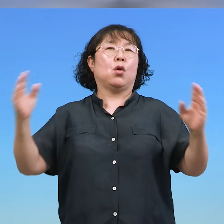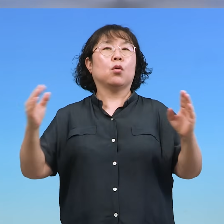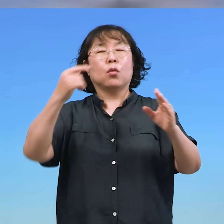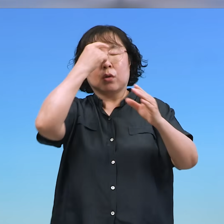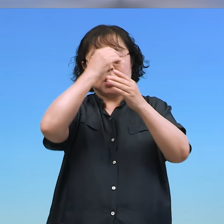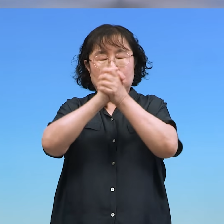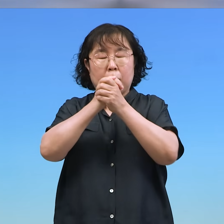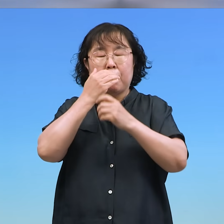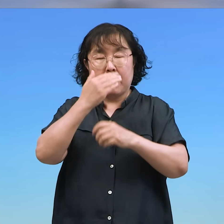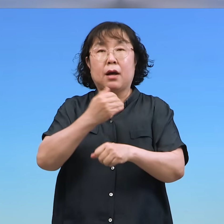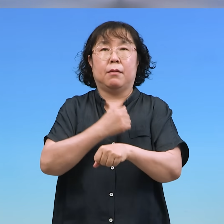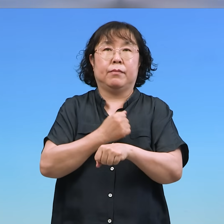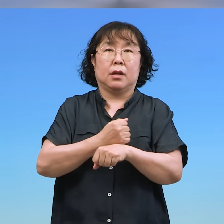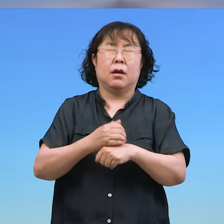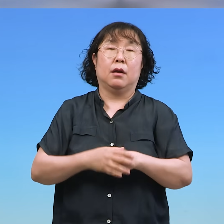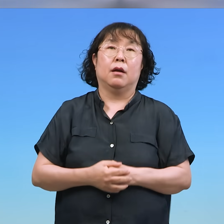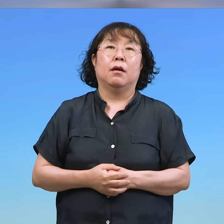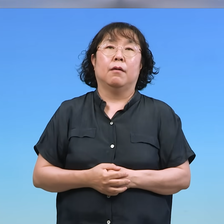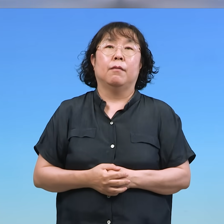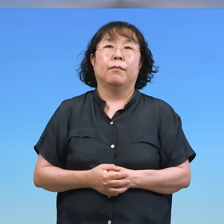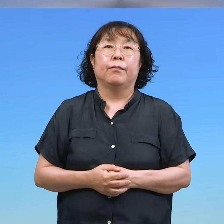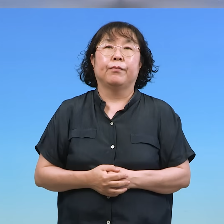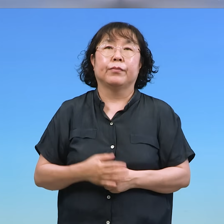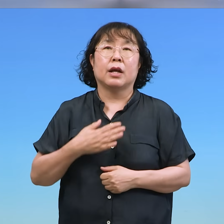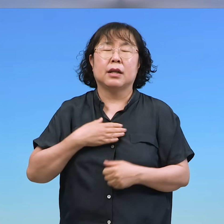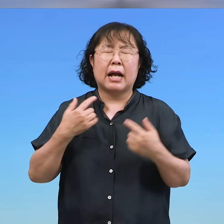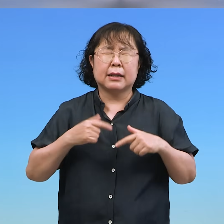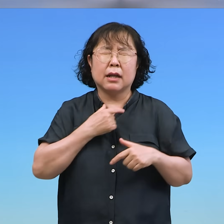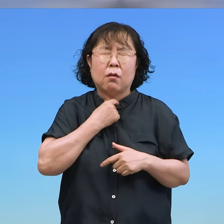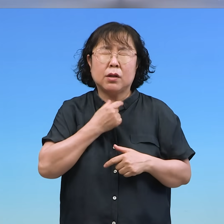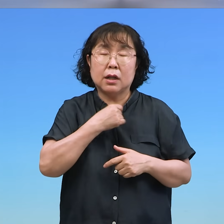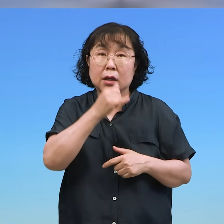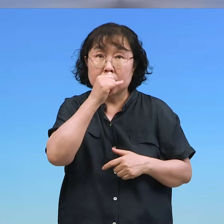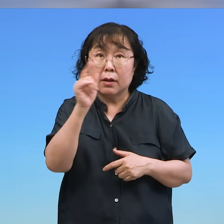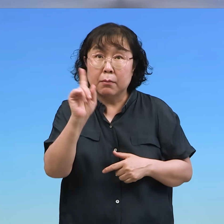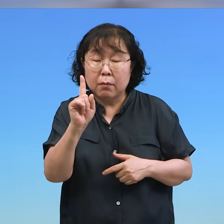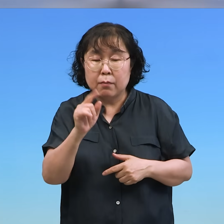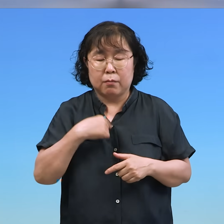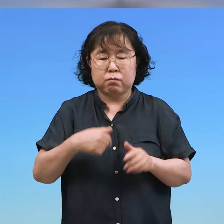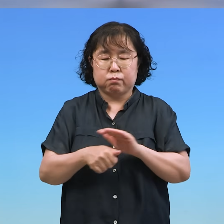저는 항상 그 기도하거든요. 하나님, 제가 비굴하지 않게 해주세요.